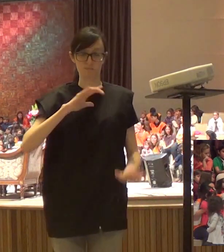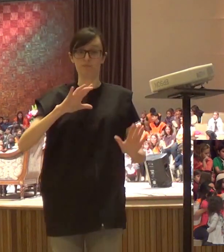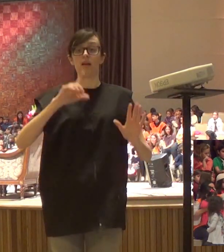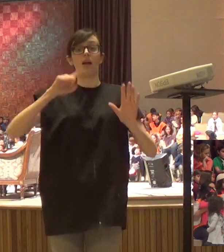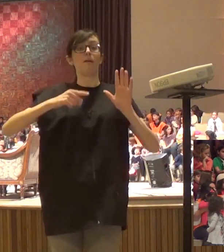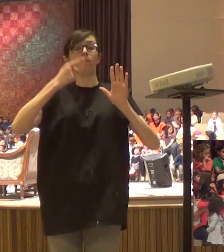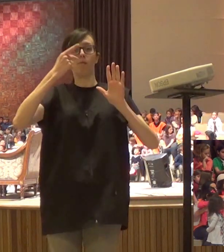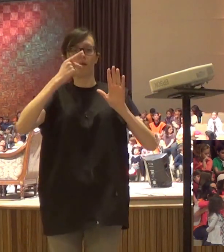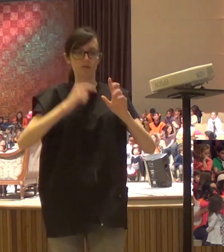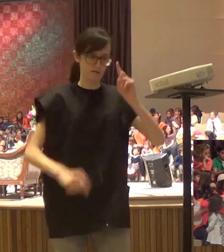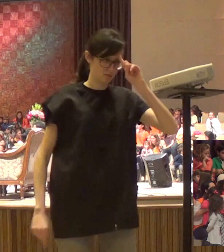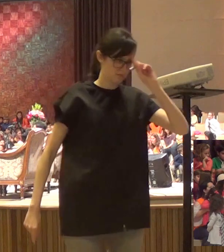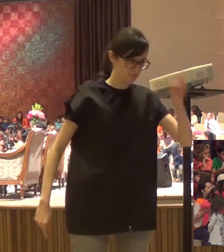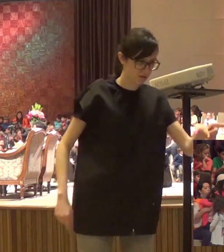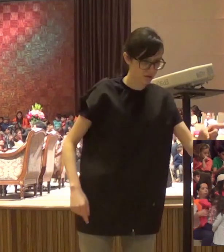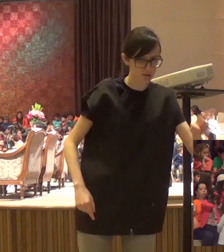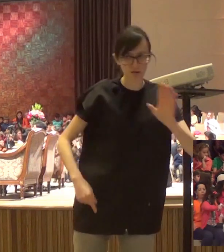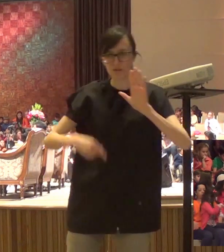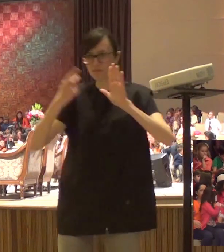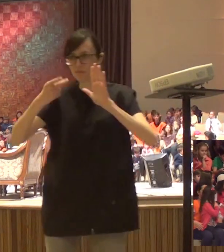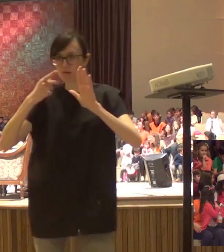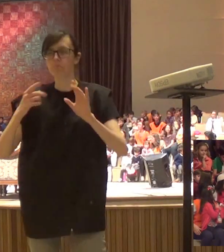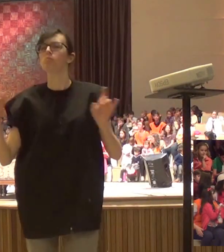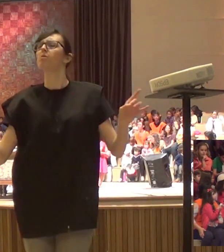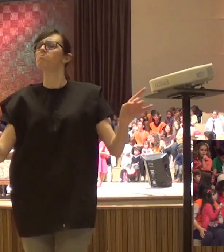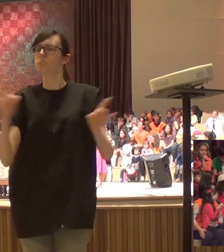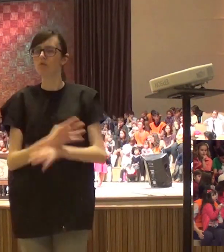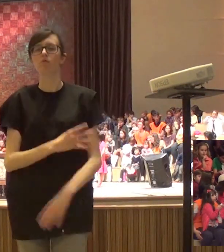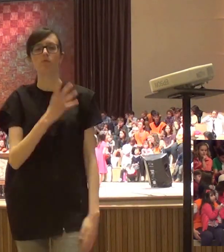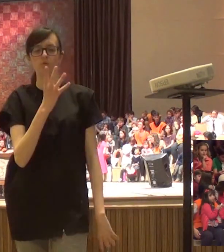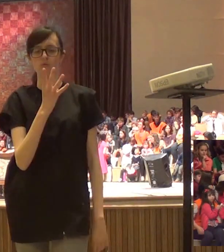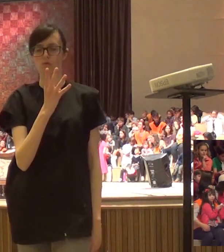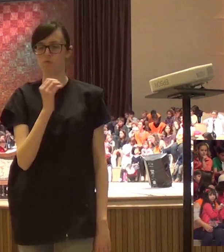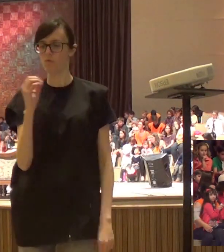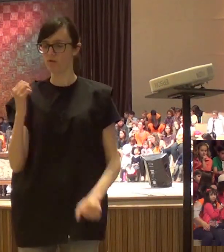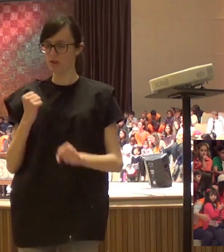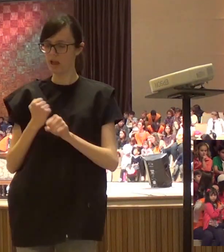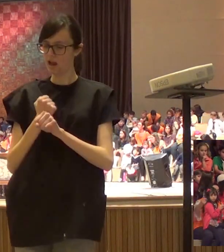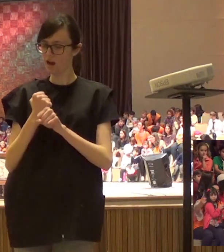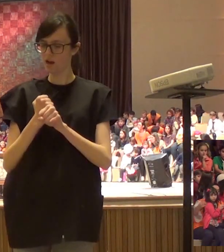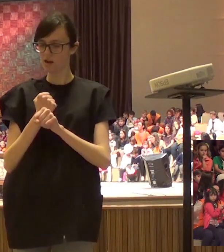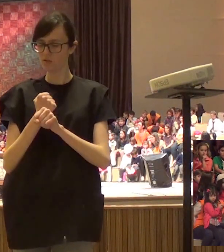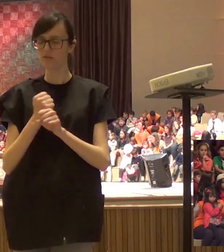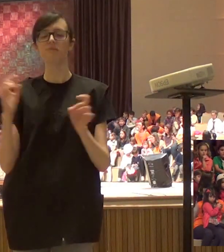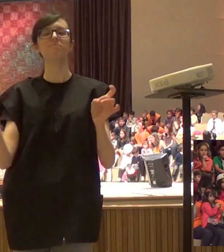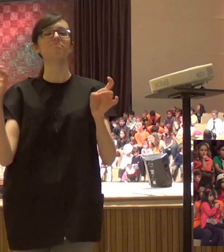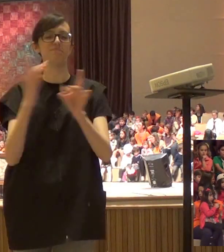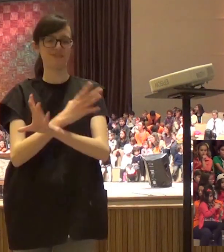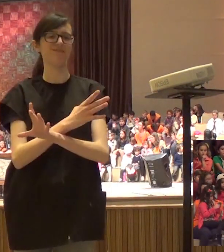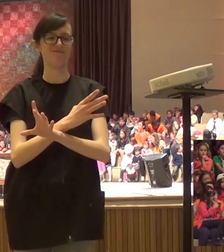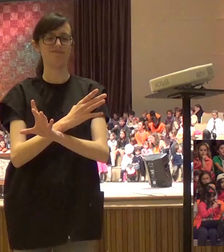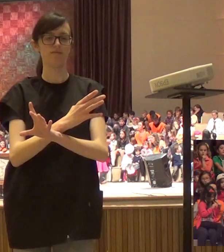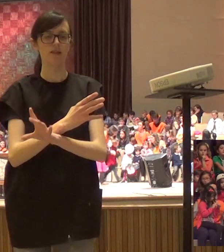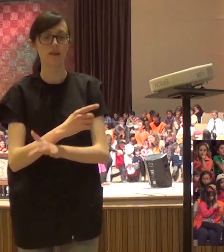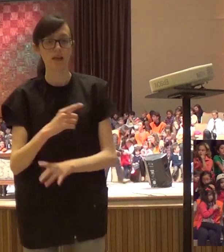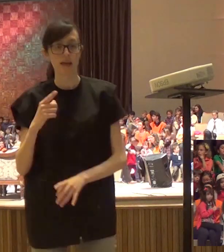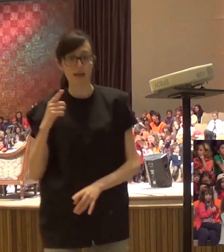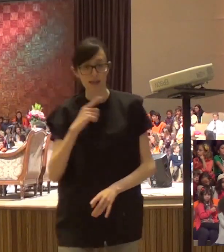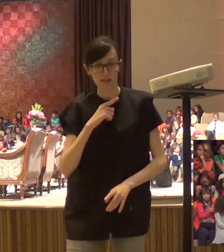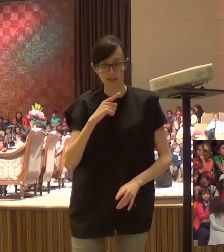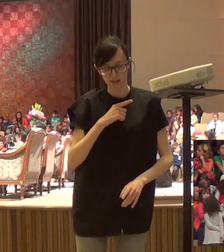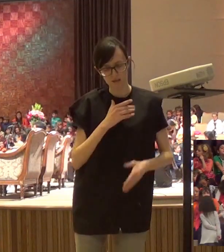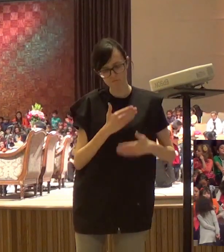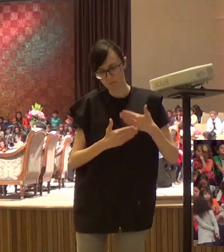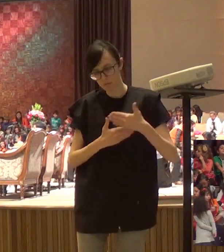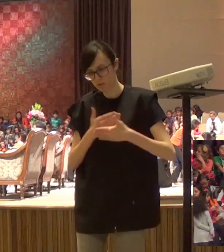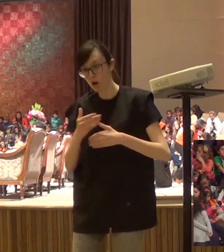maldição. Essa é a promessa da palavra de Deus. E durou 400 anos para que essa promessa fosse cumprida.